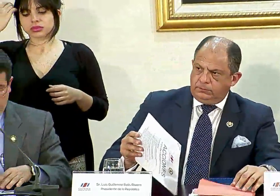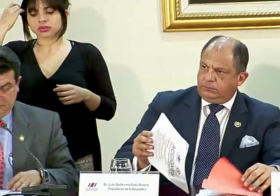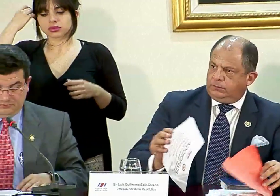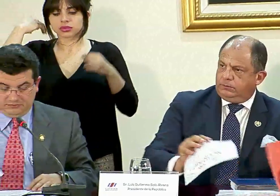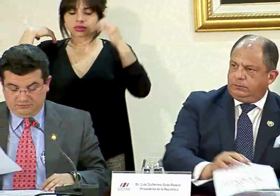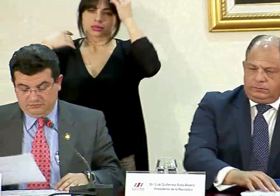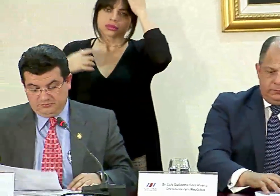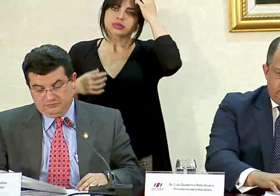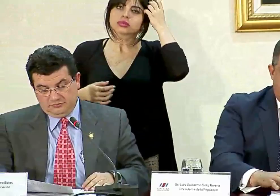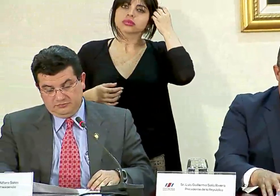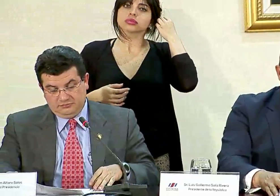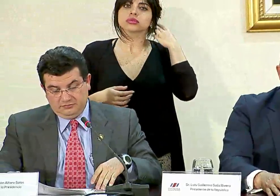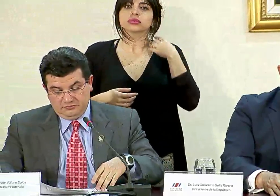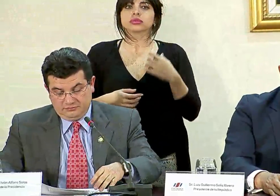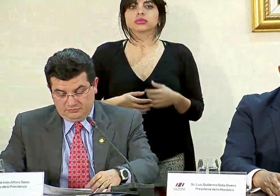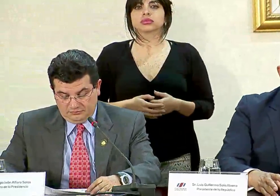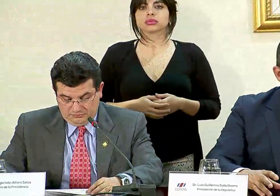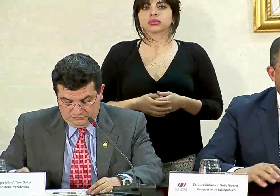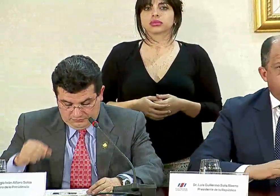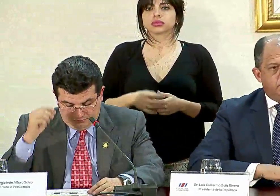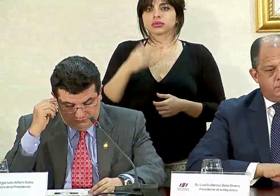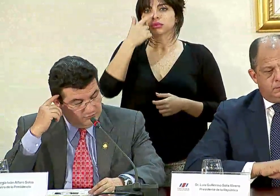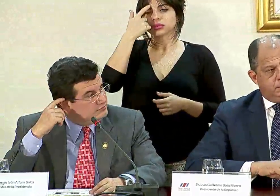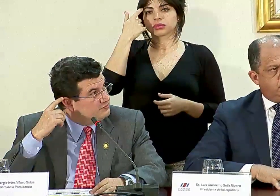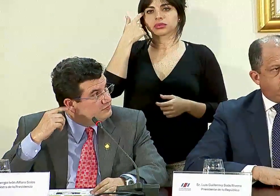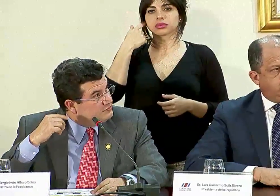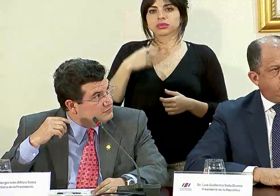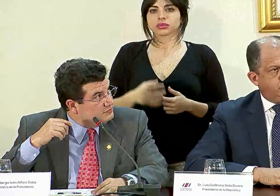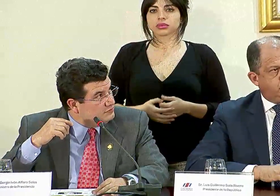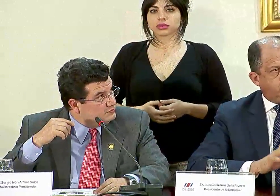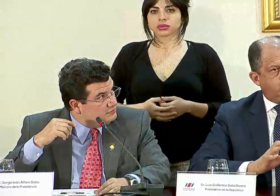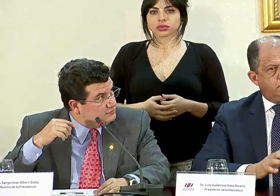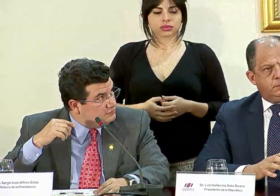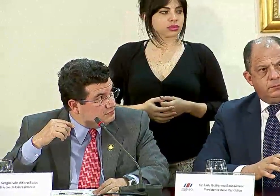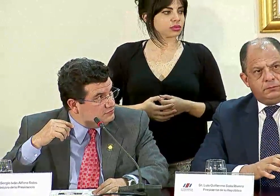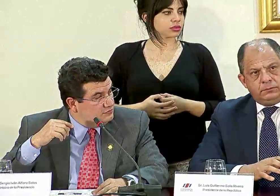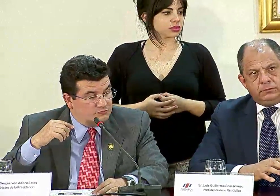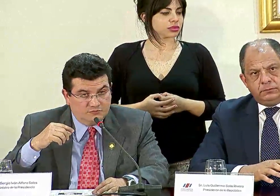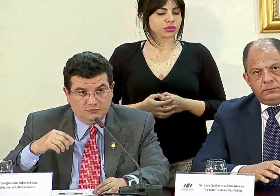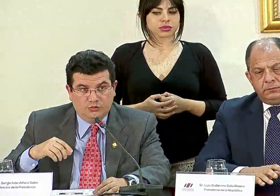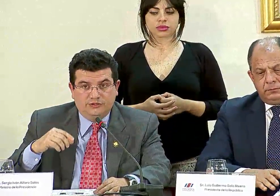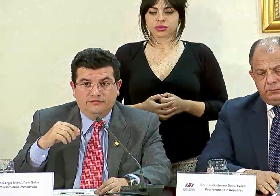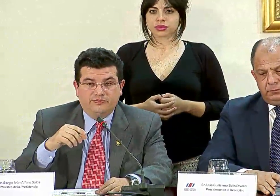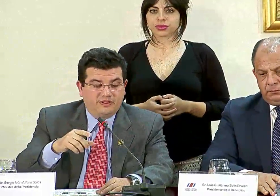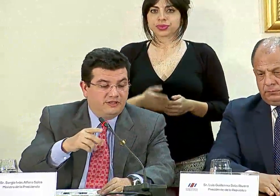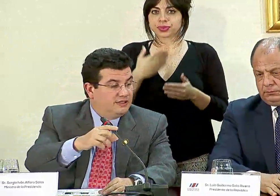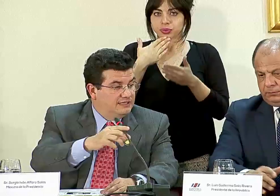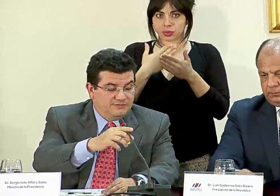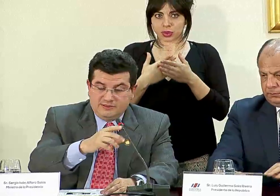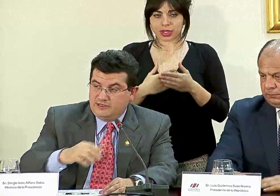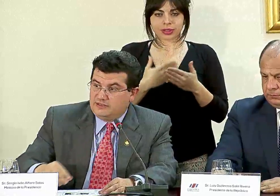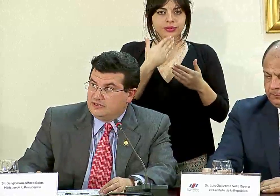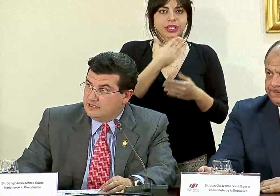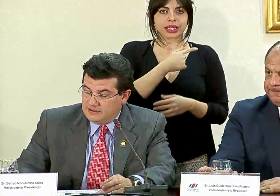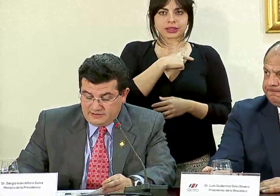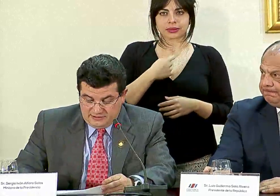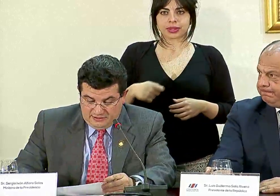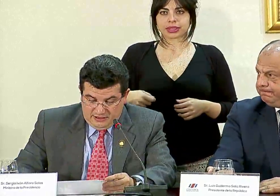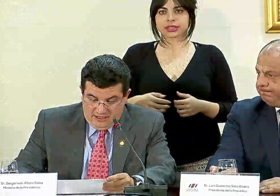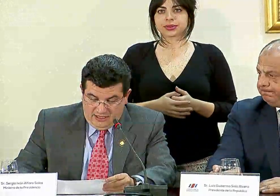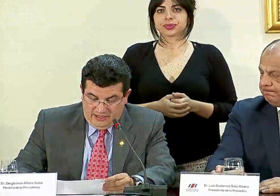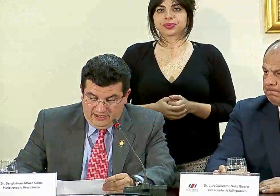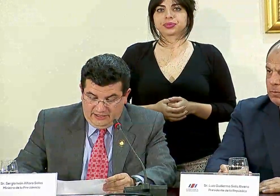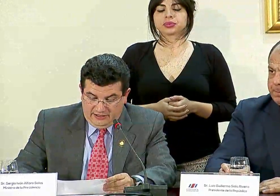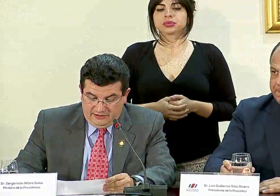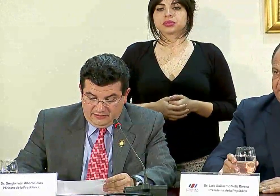los alcances y el razonamiento de este decreto de emergencia nacional. Bueno, gracias, presidente, gracias.